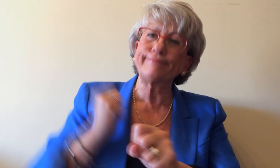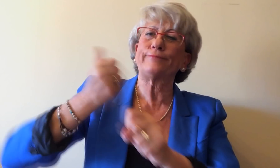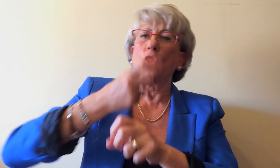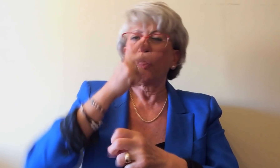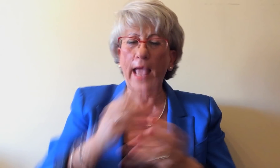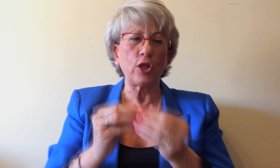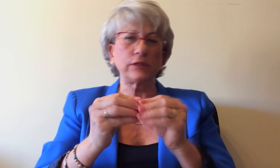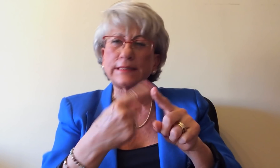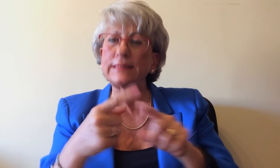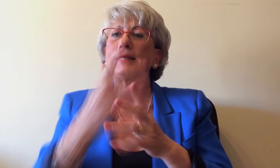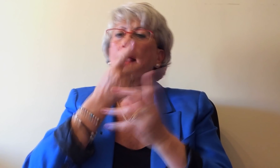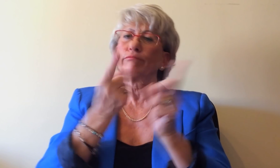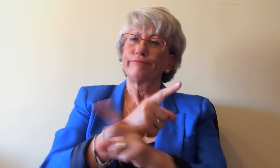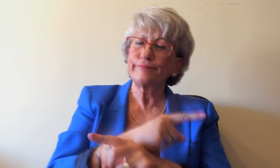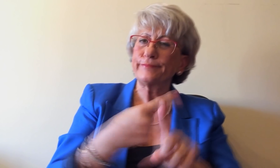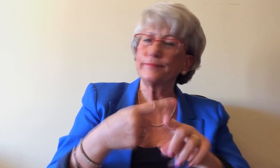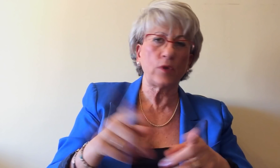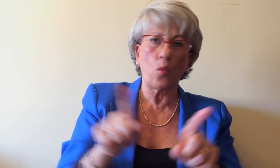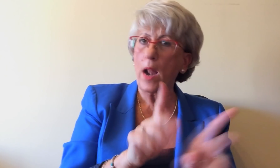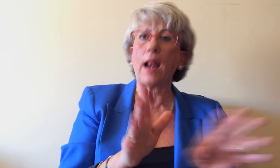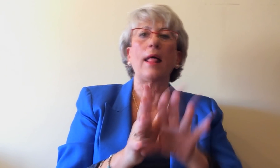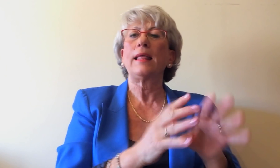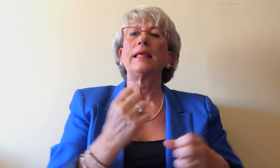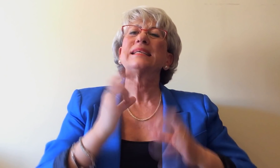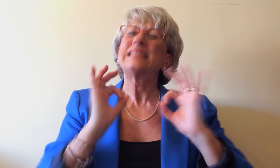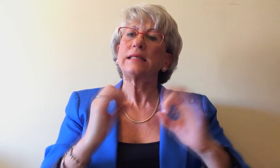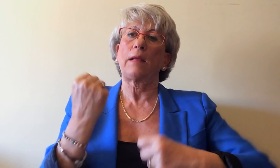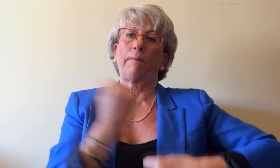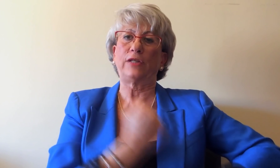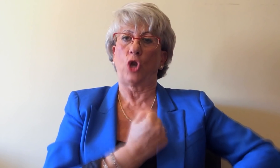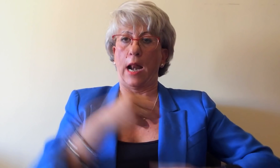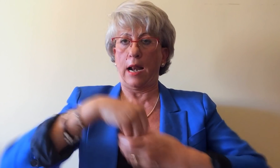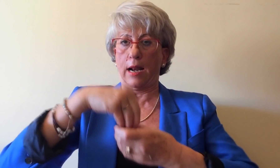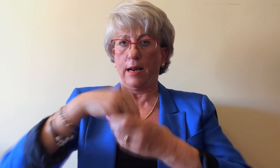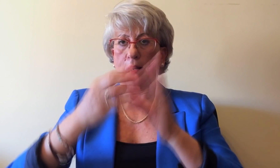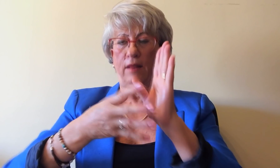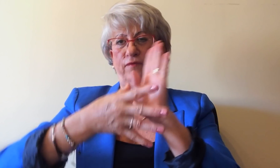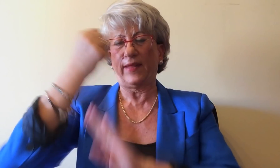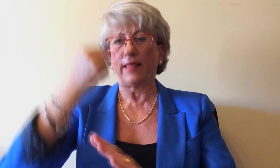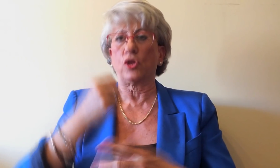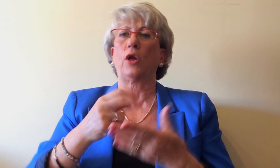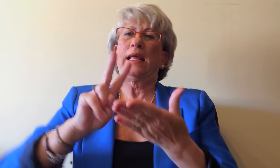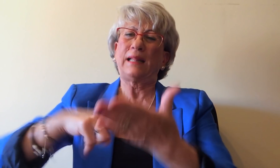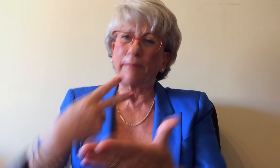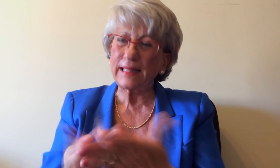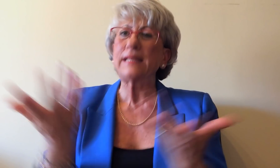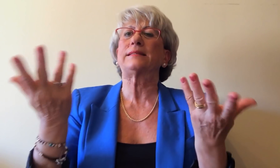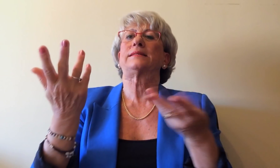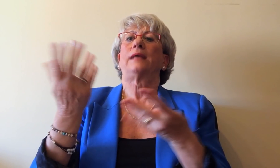durant aquests 12 anys, tot i que els membres anaven canviant, i també el personal de FESOCA, tant intèrprets,